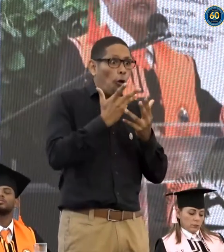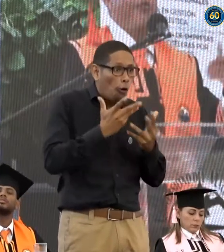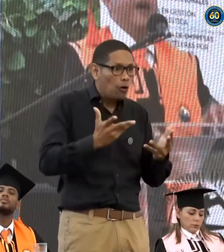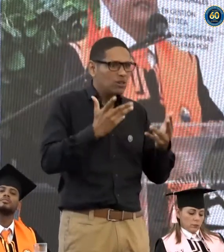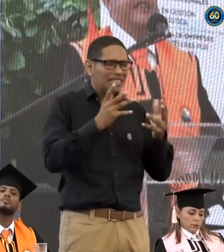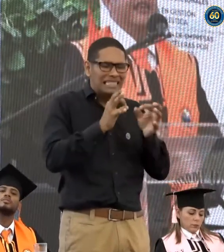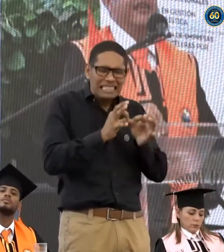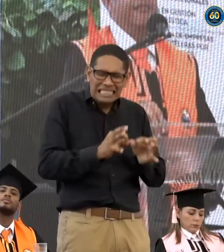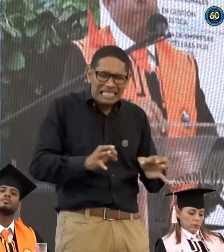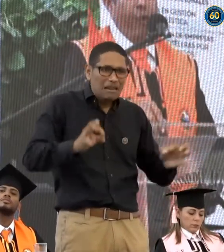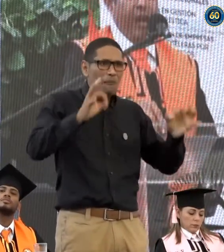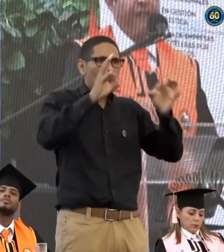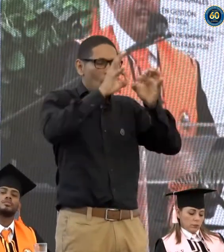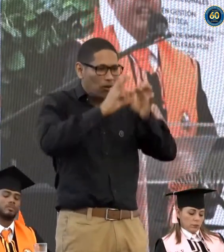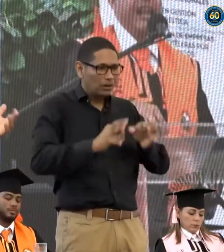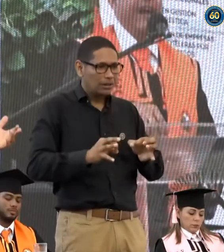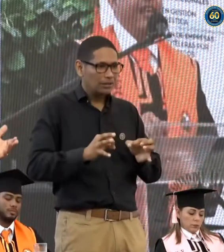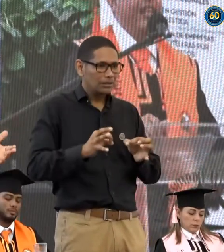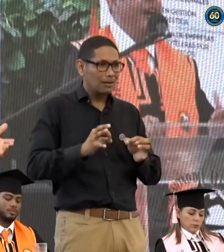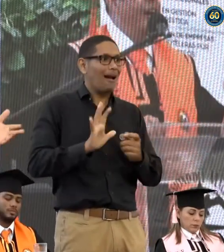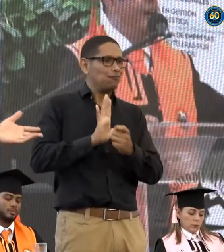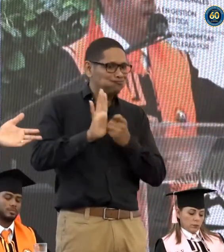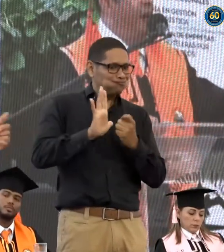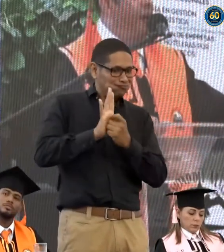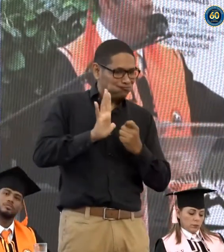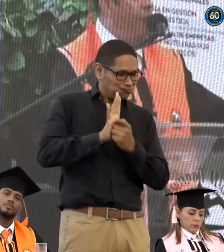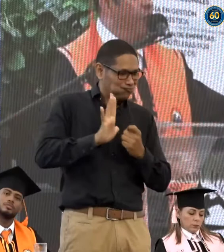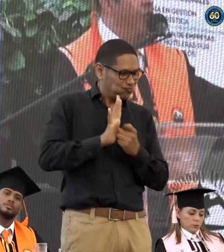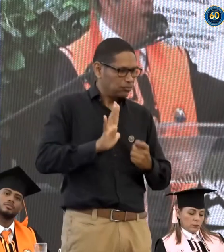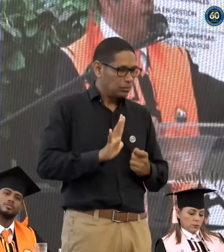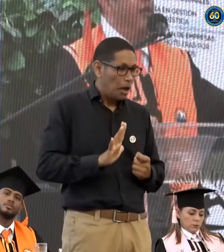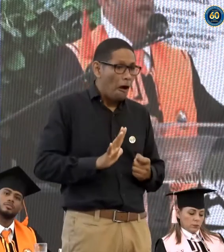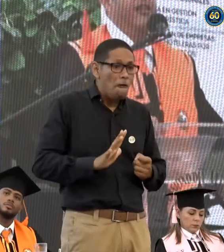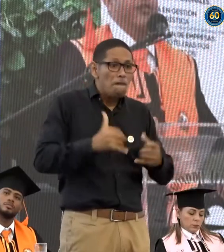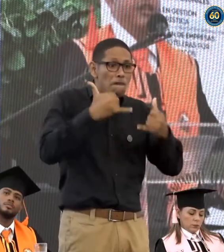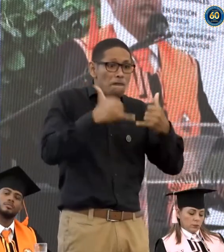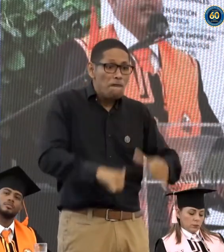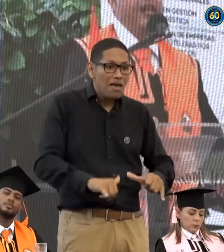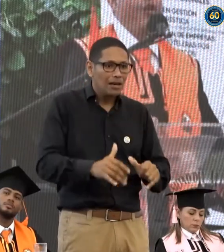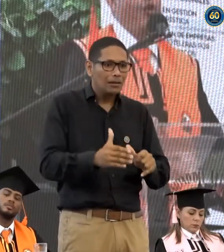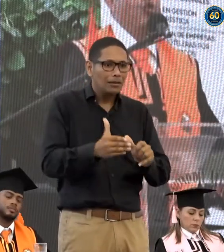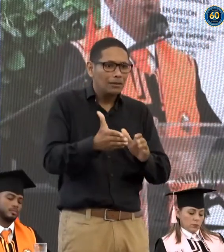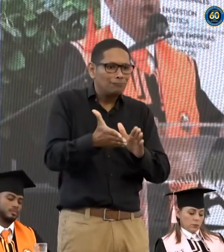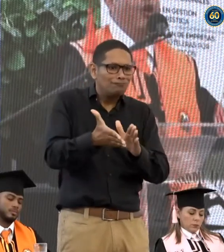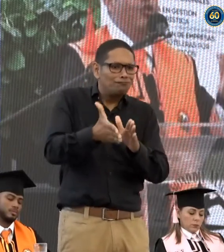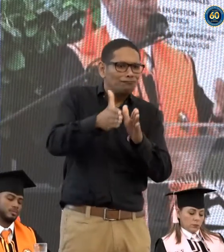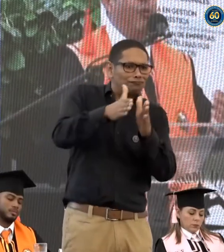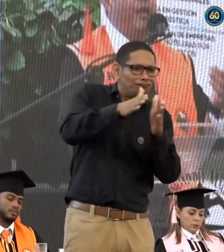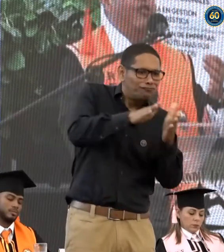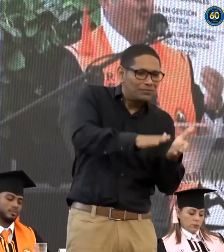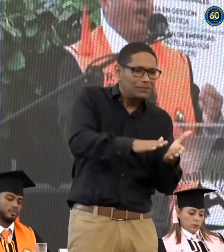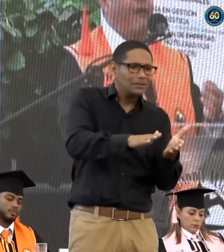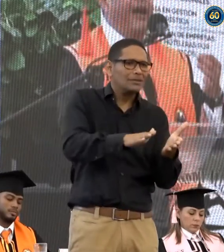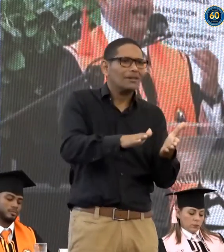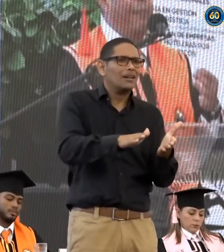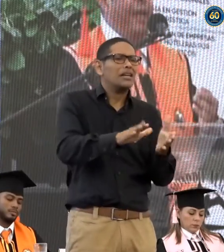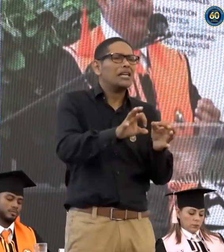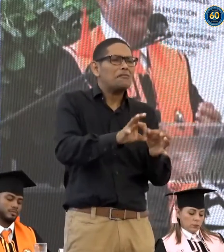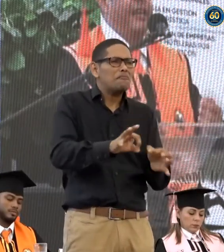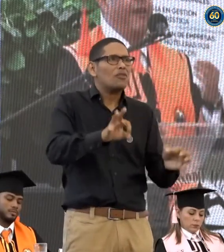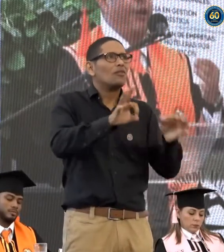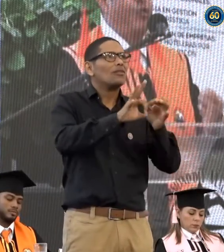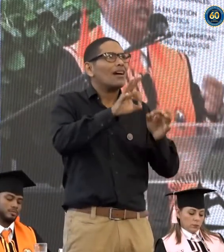porque al final de la vida cuando ya no entierran los únicos momentos que vale la pena llevar